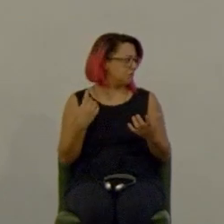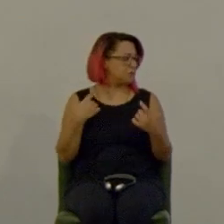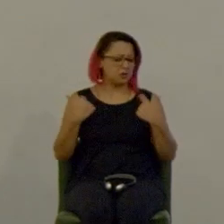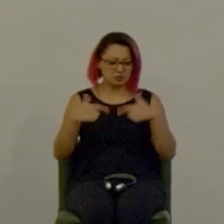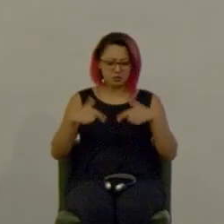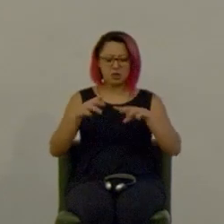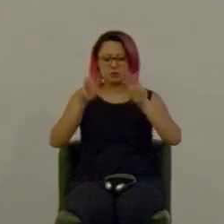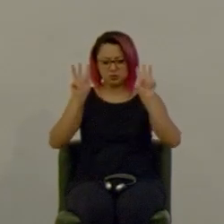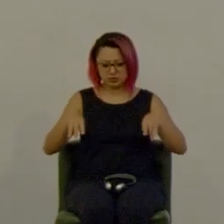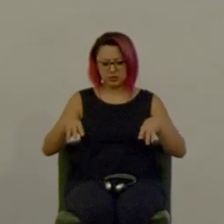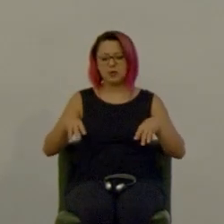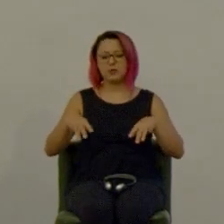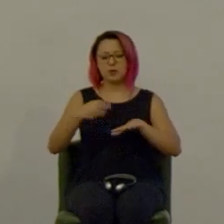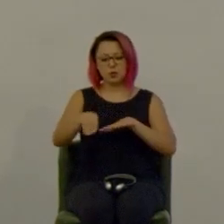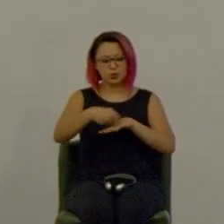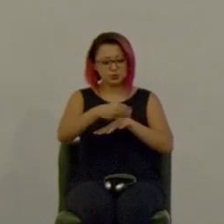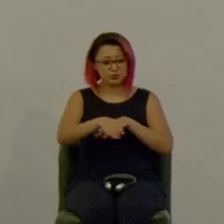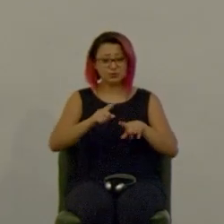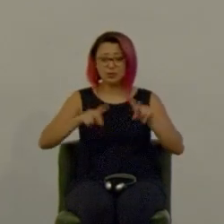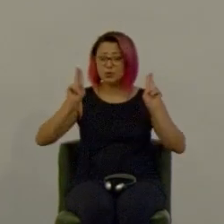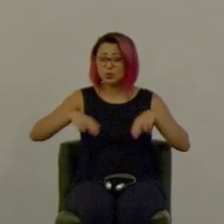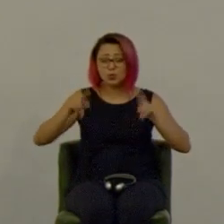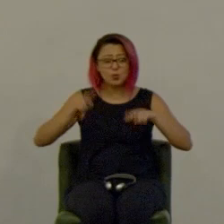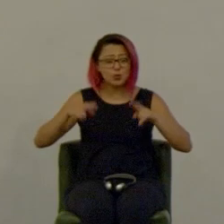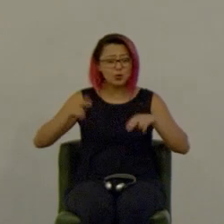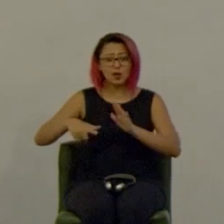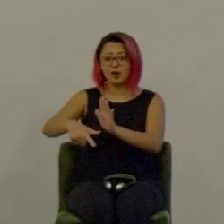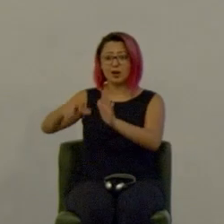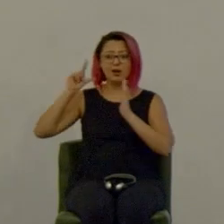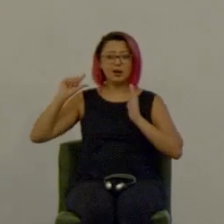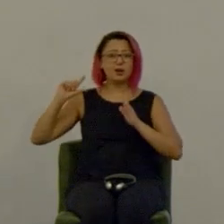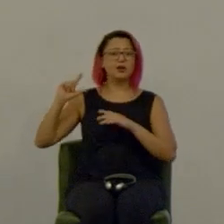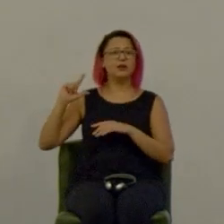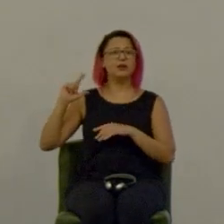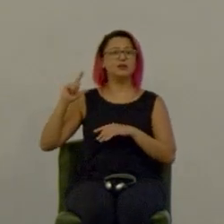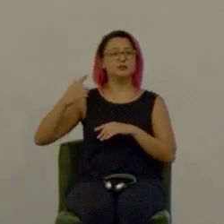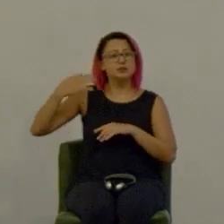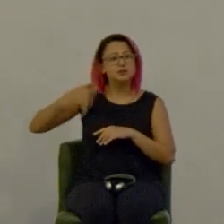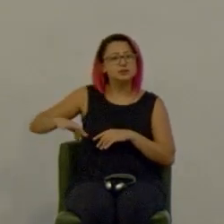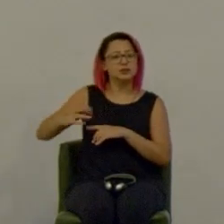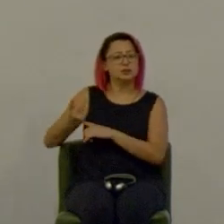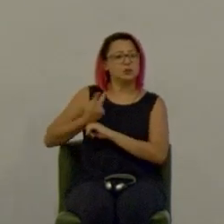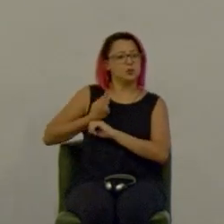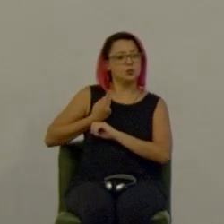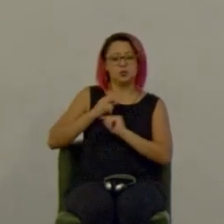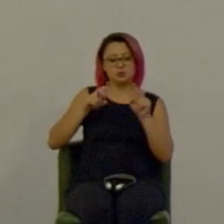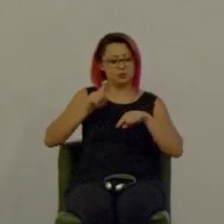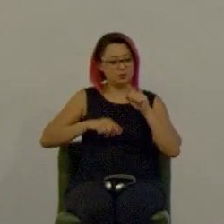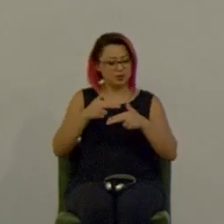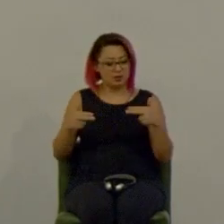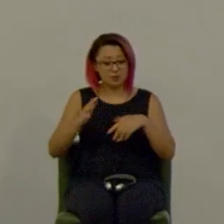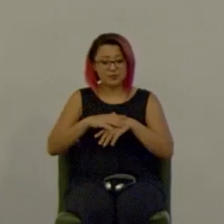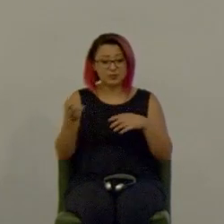trabalho num museu aqui de arqueologia, nós nunca fomos tão procurados por artistas para a utilização dessas coleções e desses materiais para